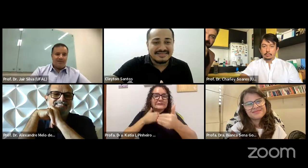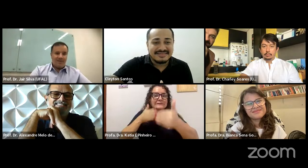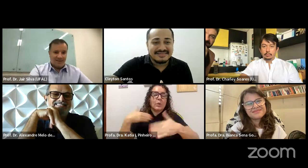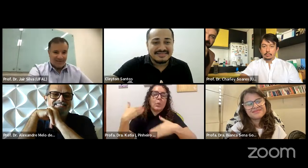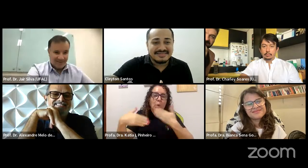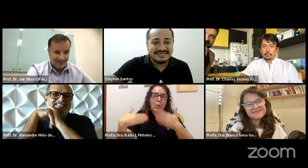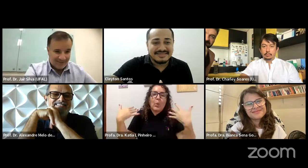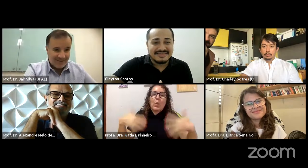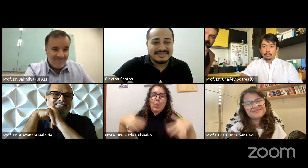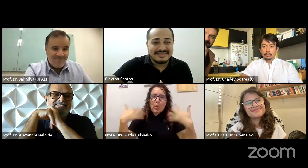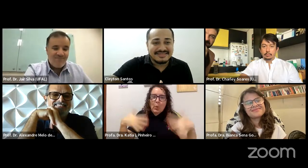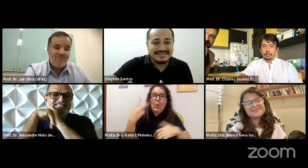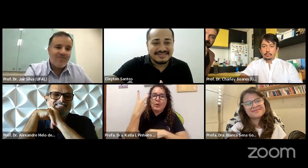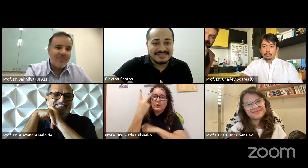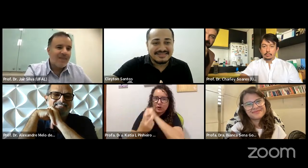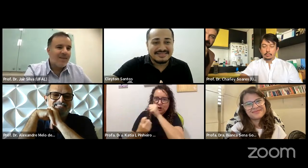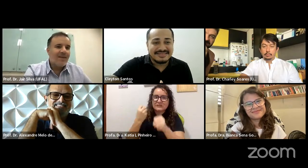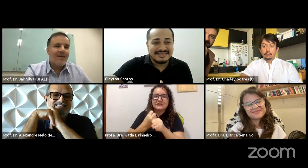questão da pesquisa.